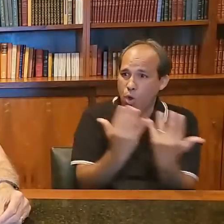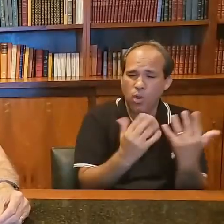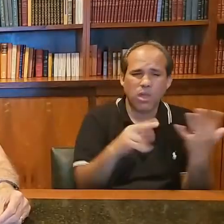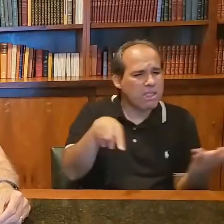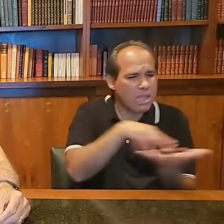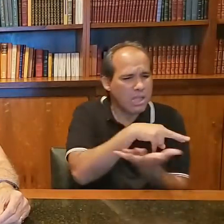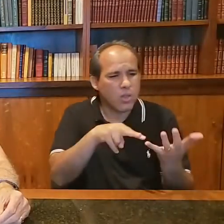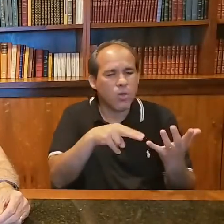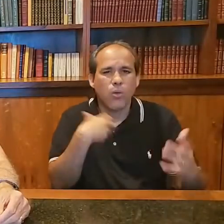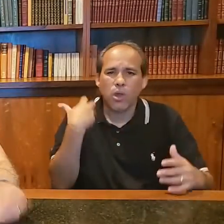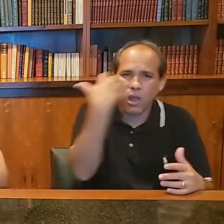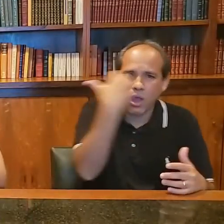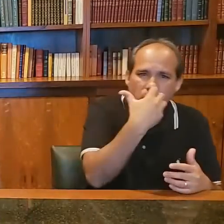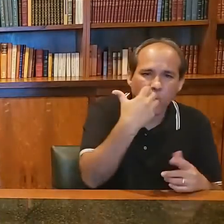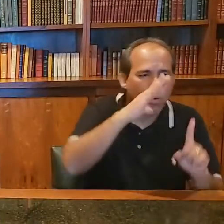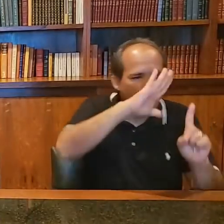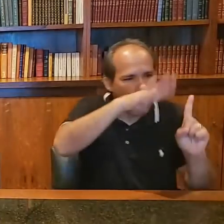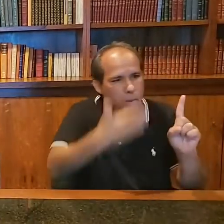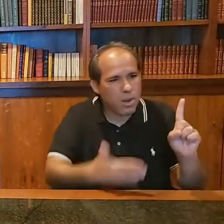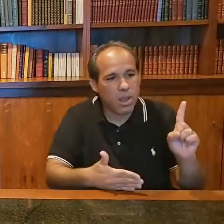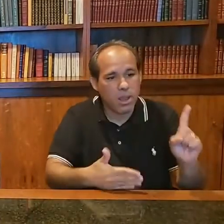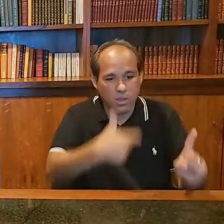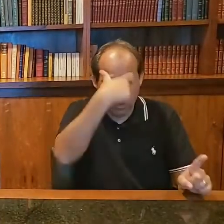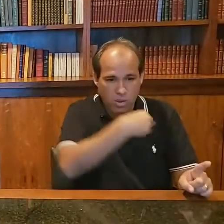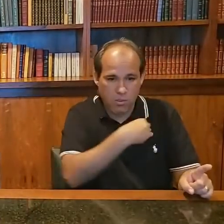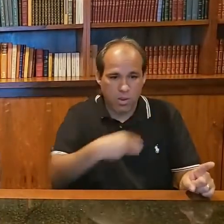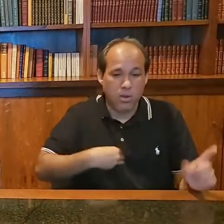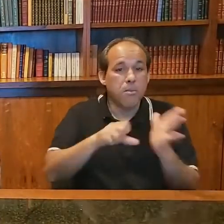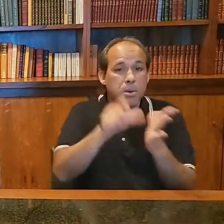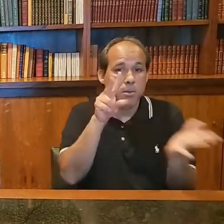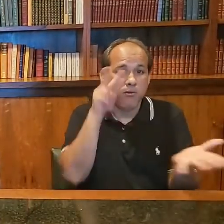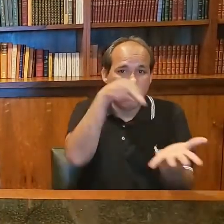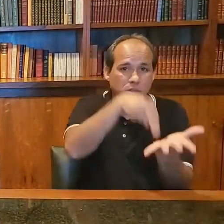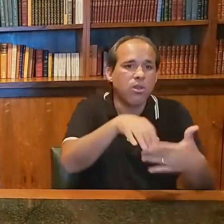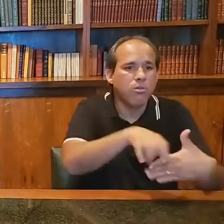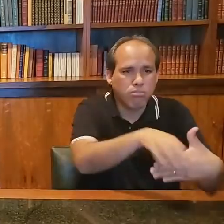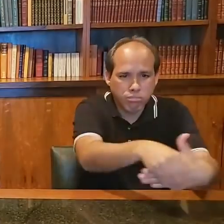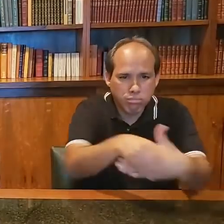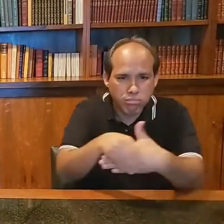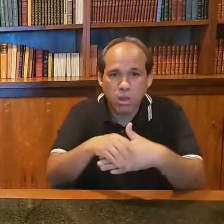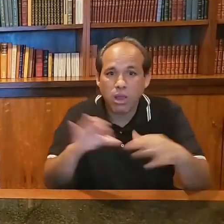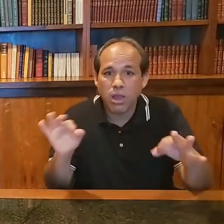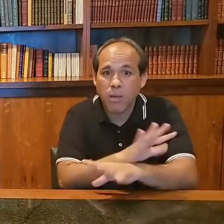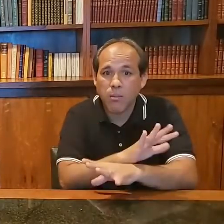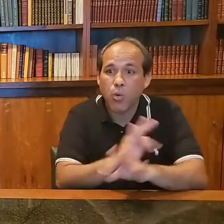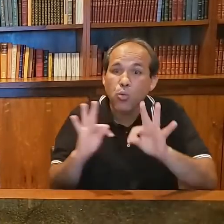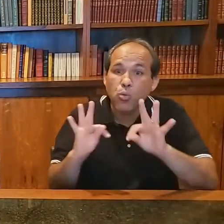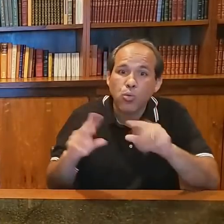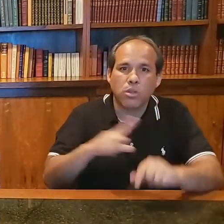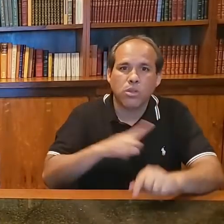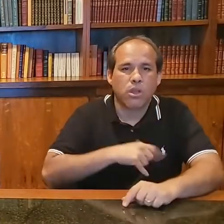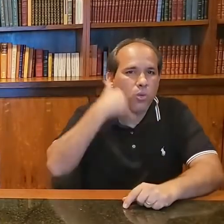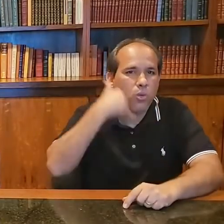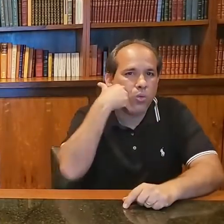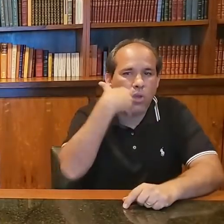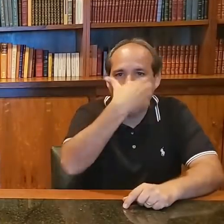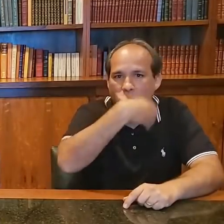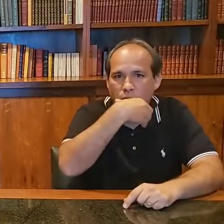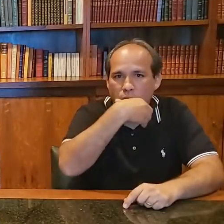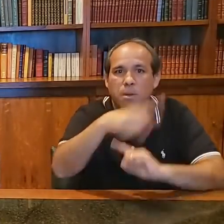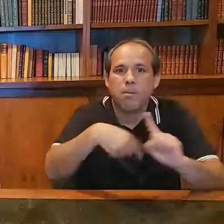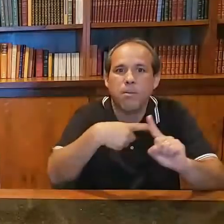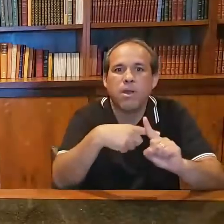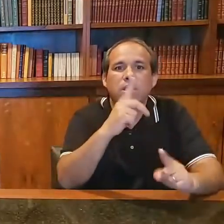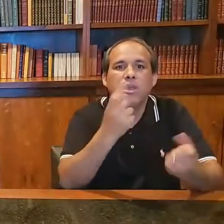em homenagem ao ministro que estava lá pela primeira vez. Eu cumprimentei. Saíram todos com iPhone e de Hilux. Tudo